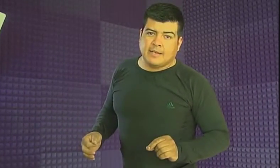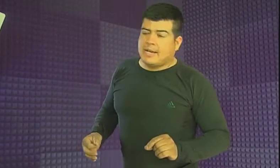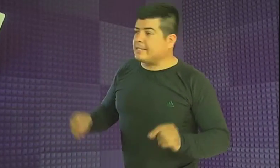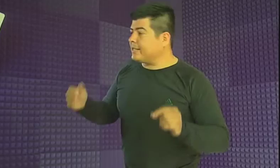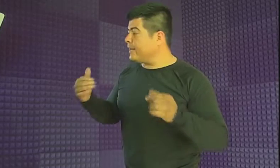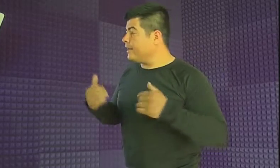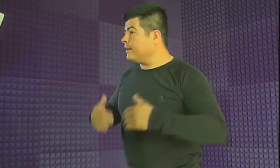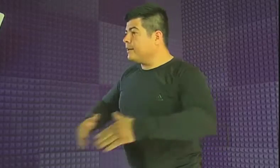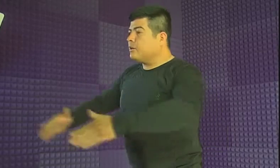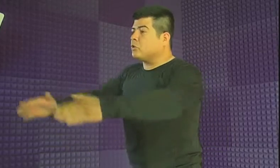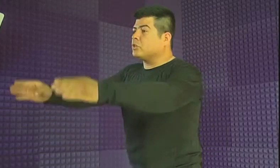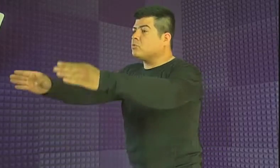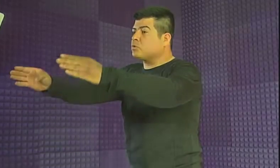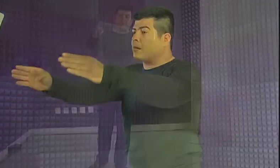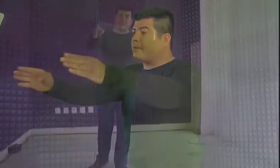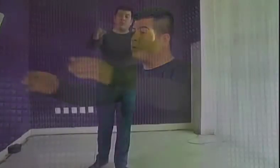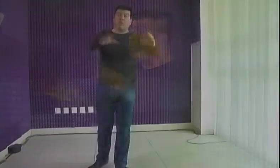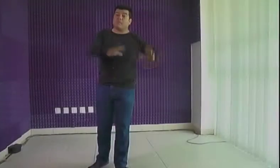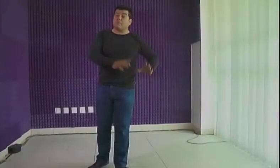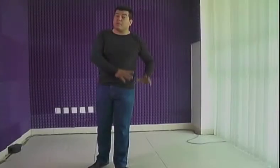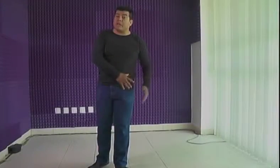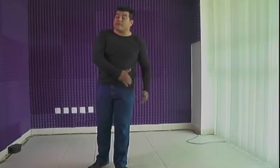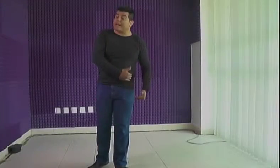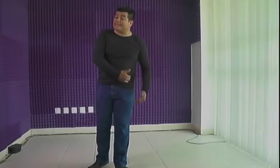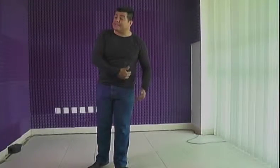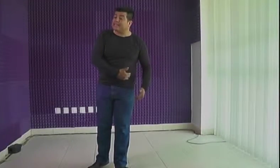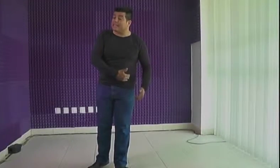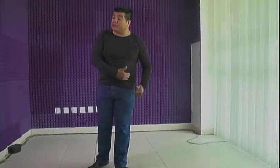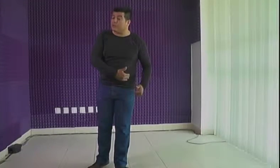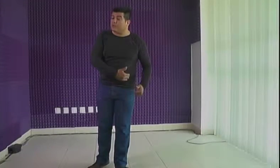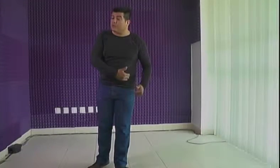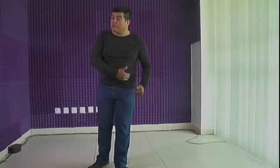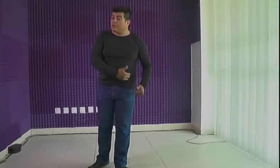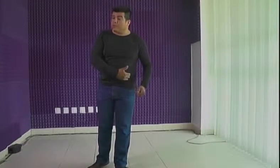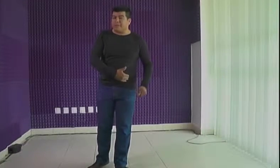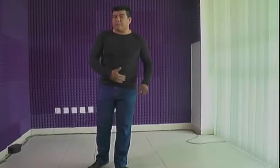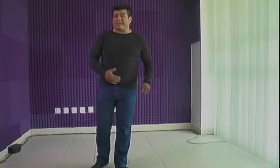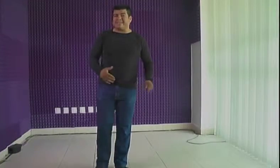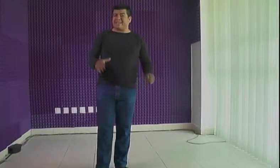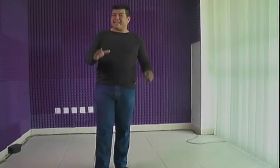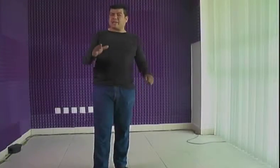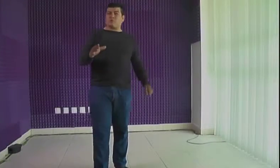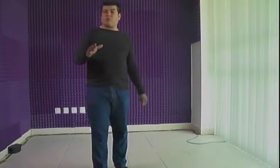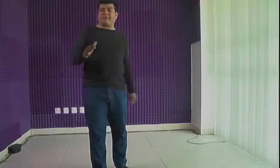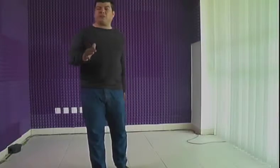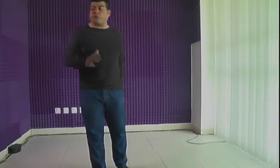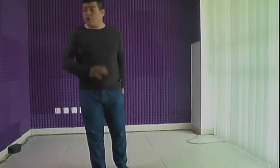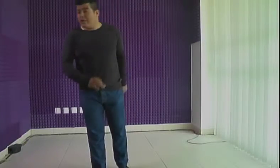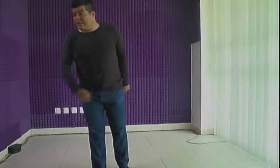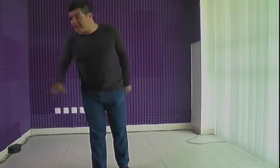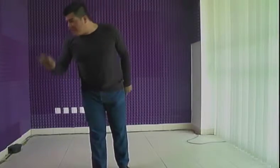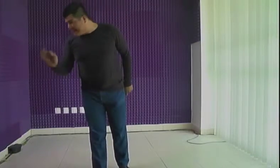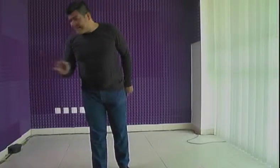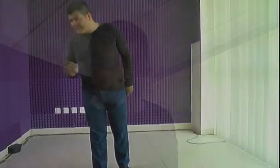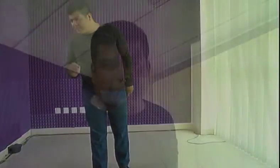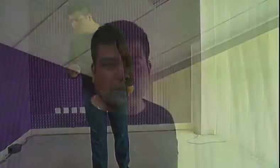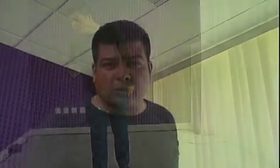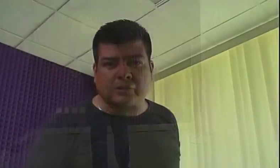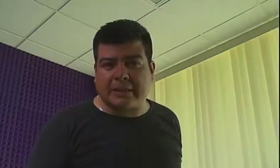Así que continuó su camino con el morral más ligero. Cuando parecía en algún momento que iba a alcanzar a los otros